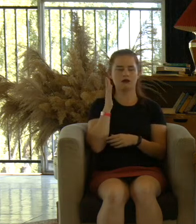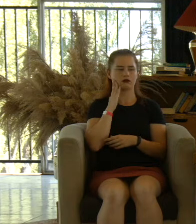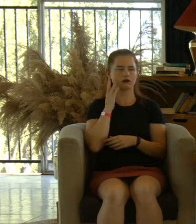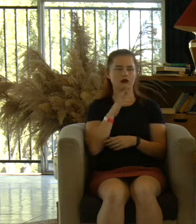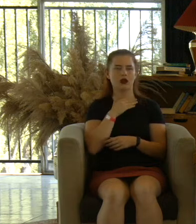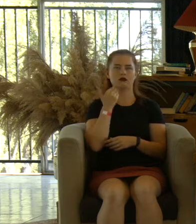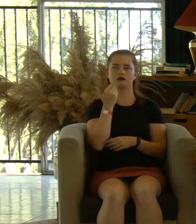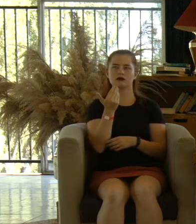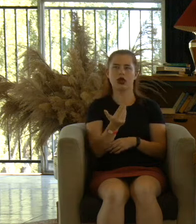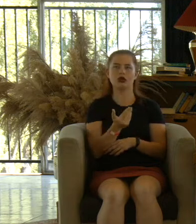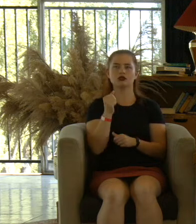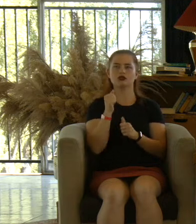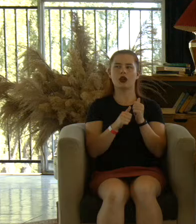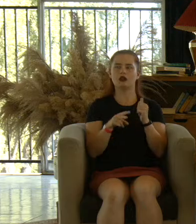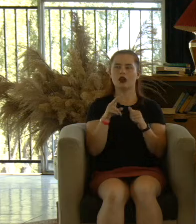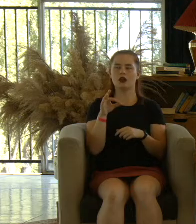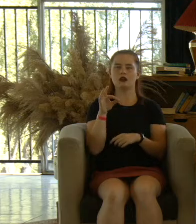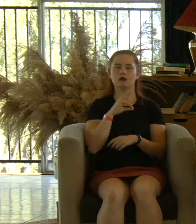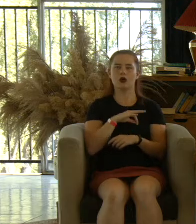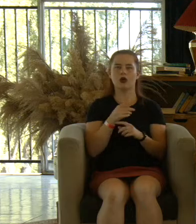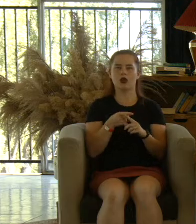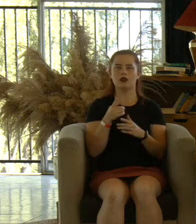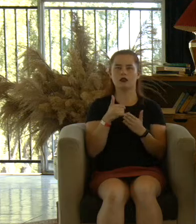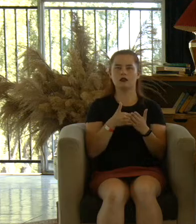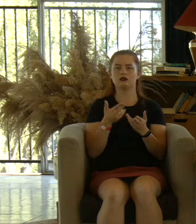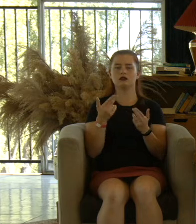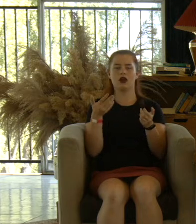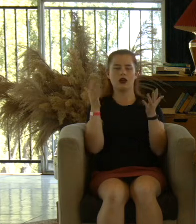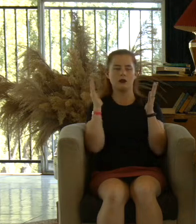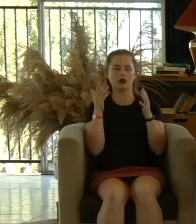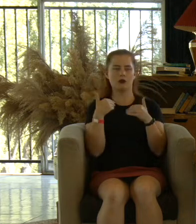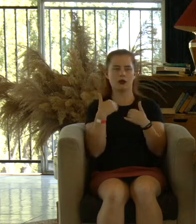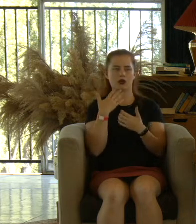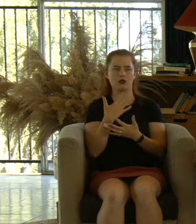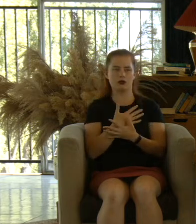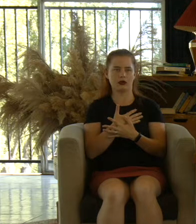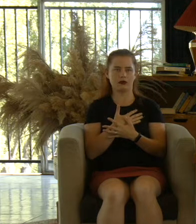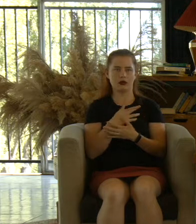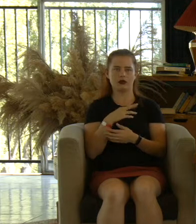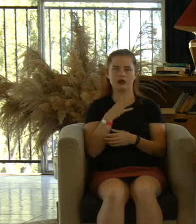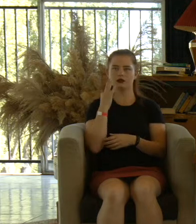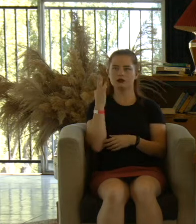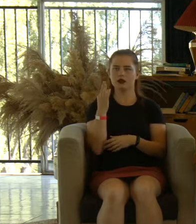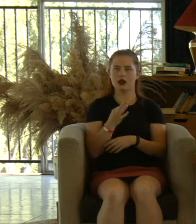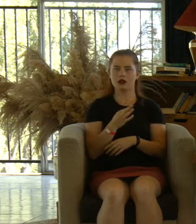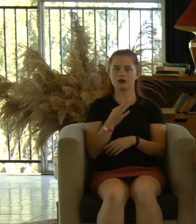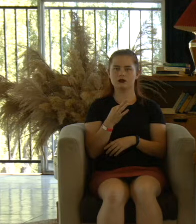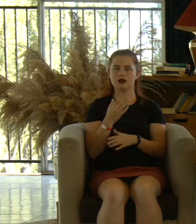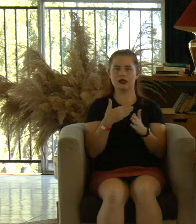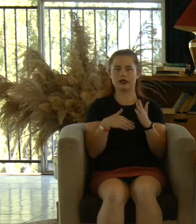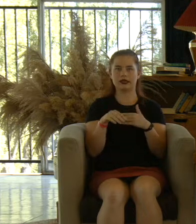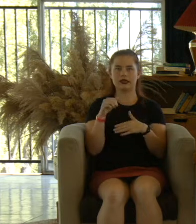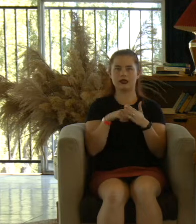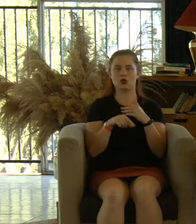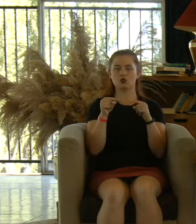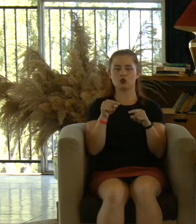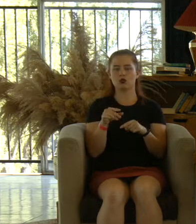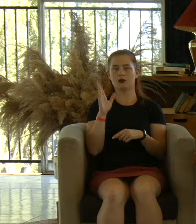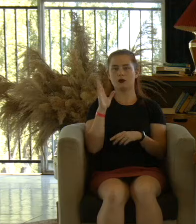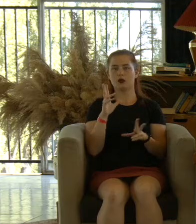спросил, часто ли он покупает это вино, он говорит, да, обожаю, это мое любимое. Я ему сказал, иди отсюда и будь